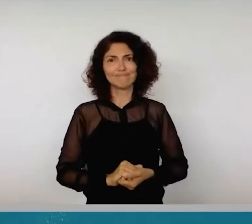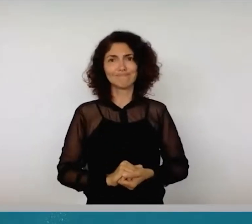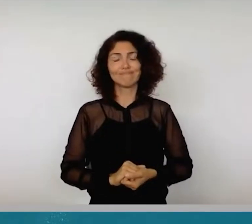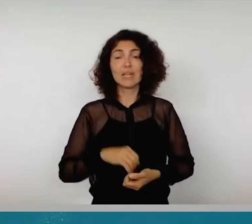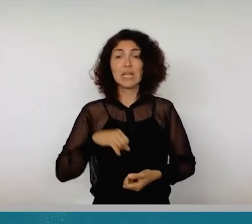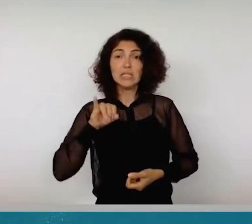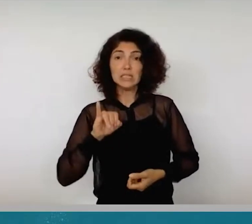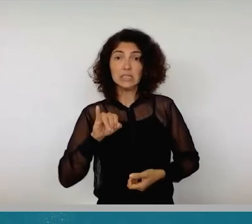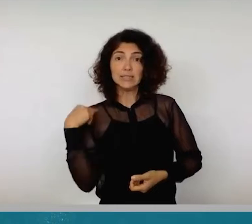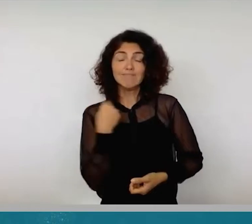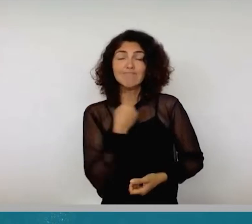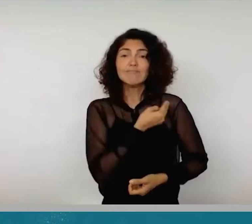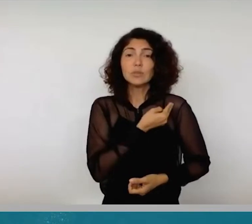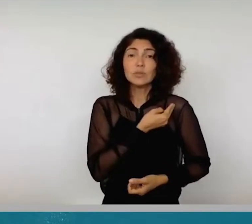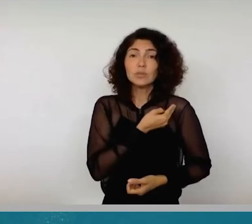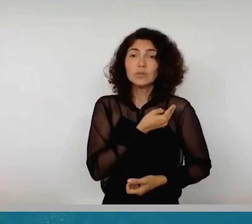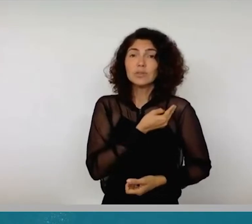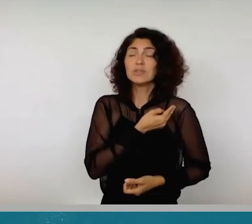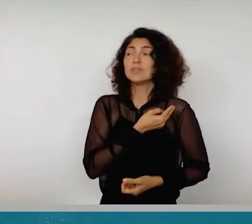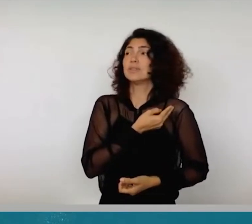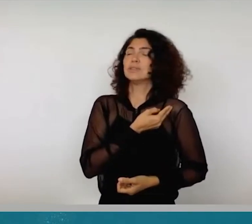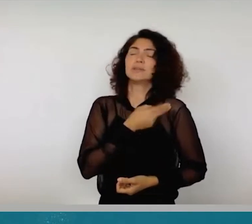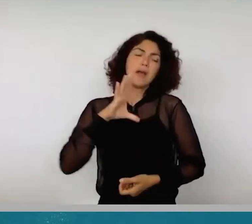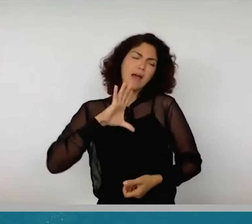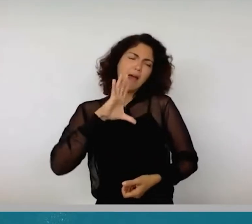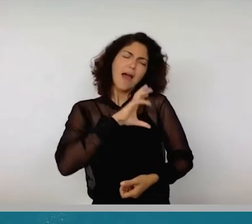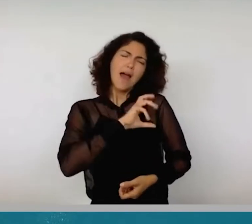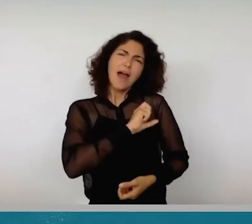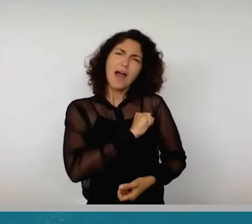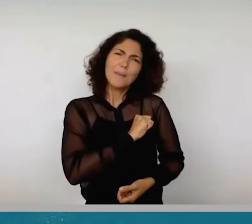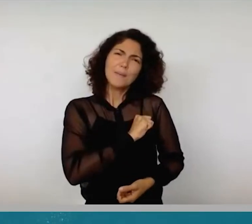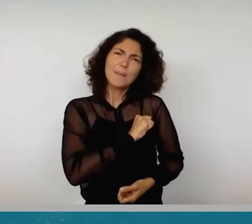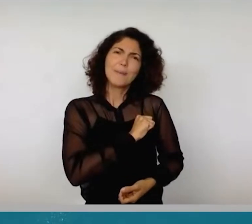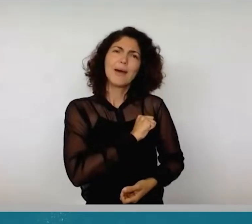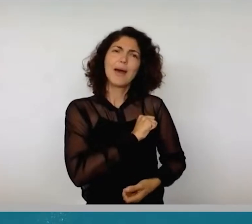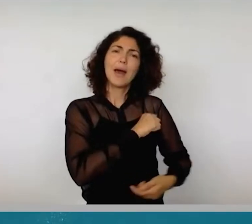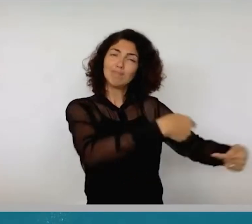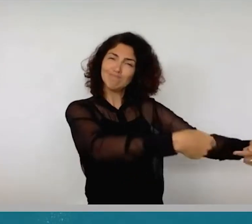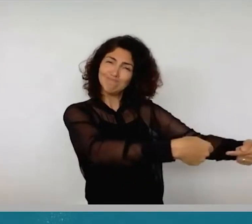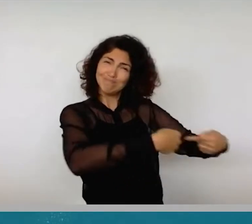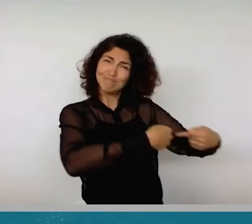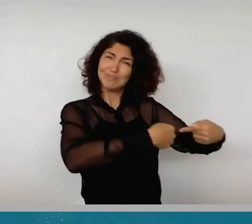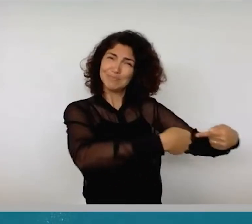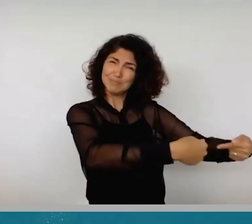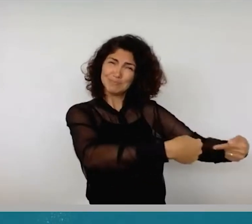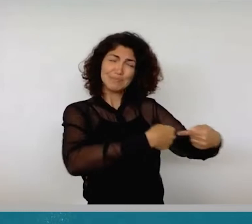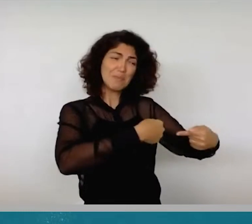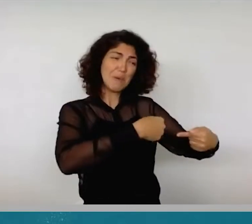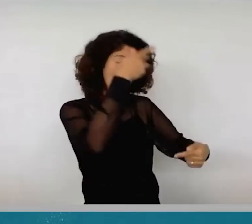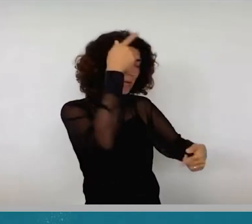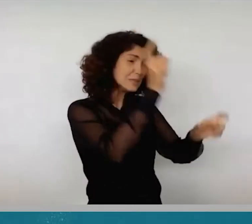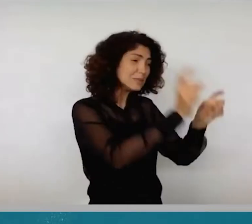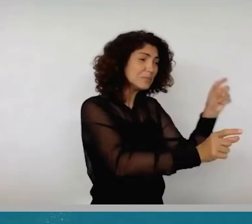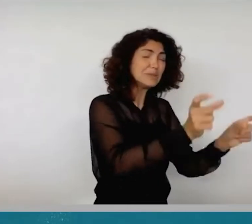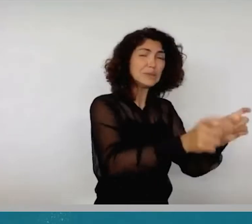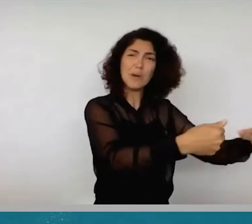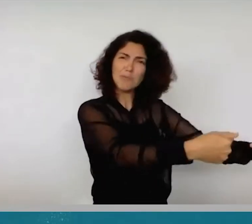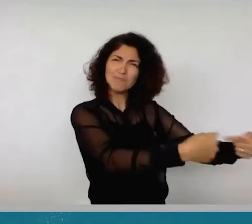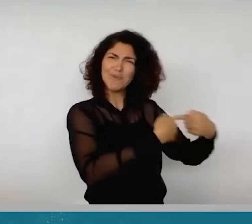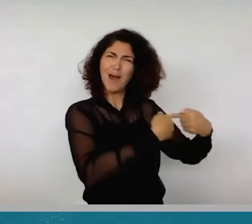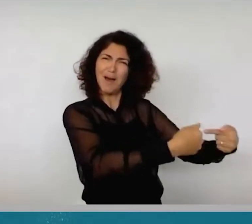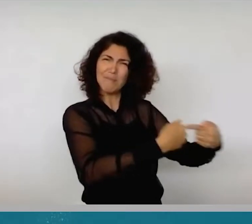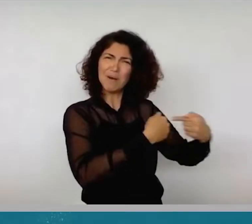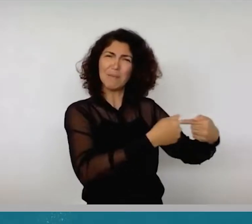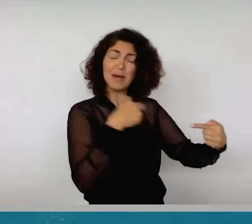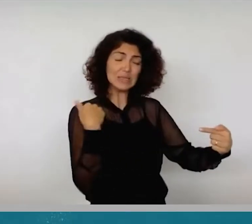amardes os que vos amam, que recompensas tendes? Não fazem os publicanos também o